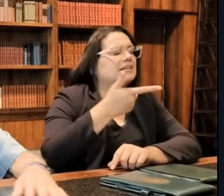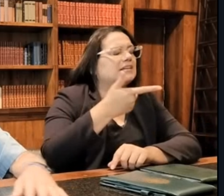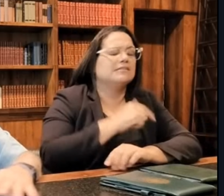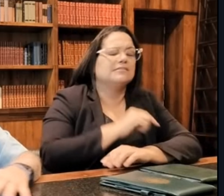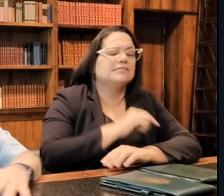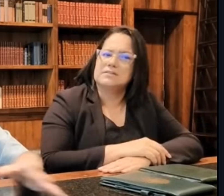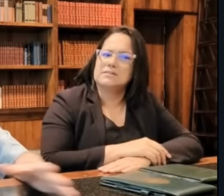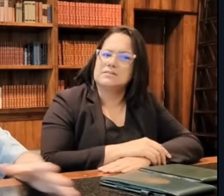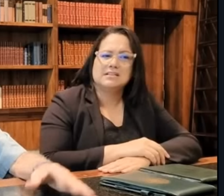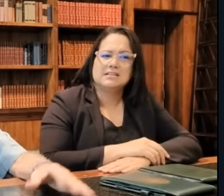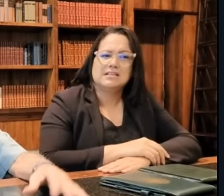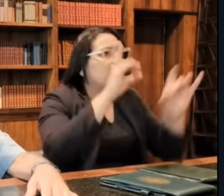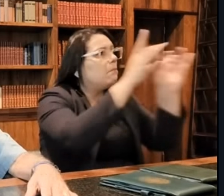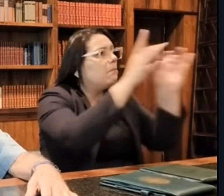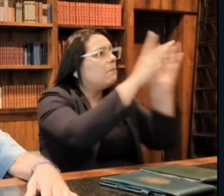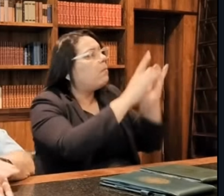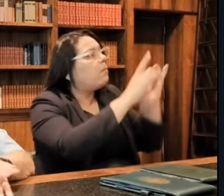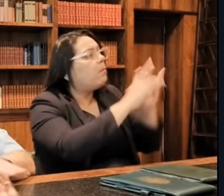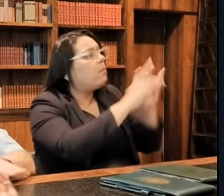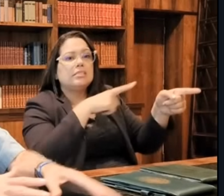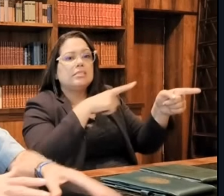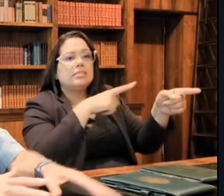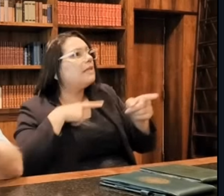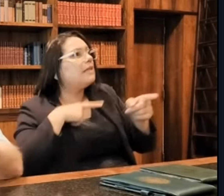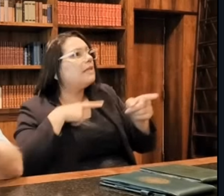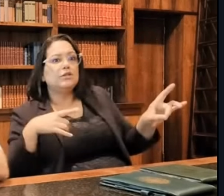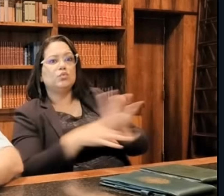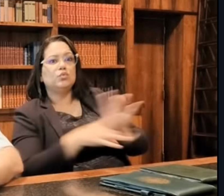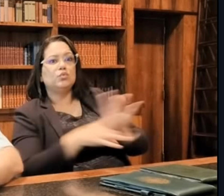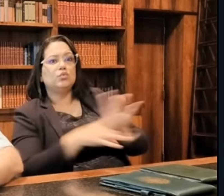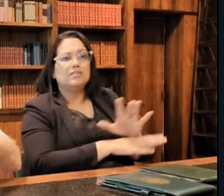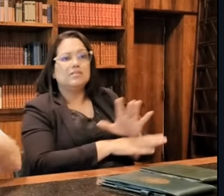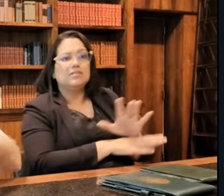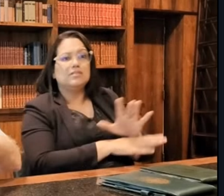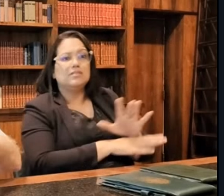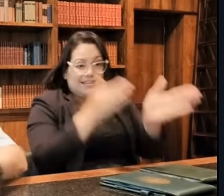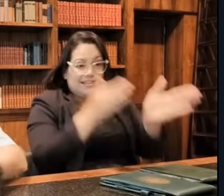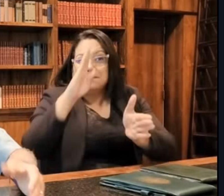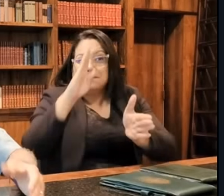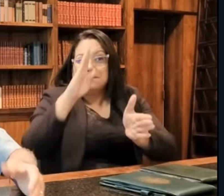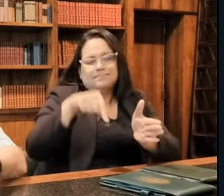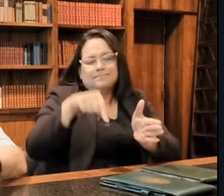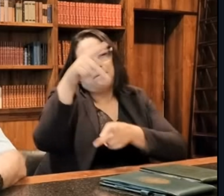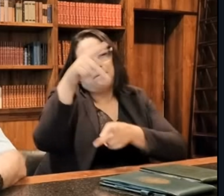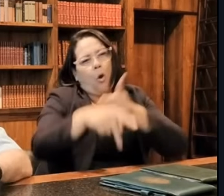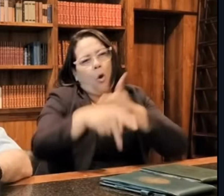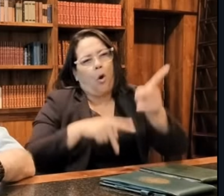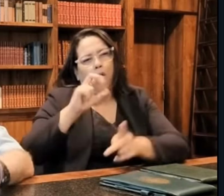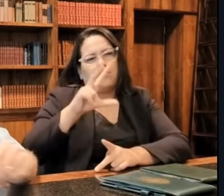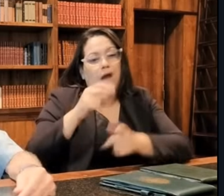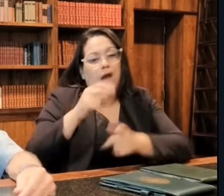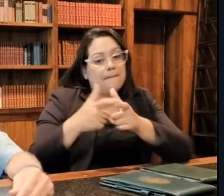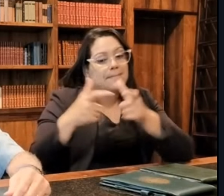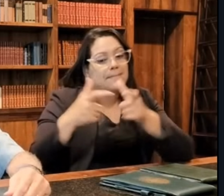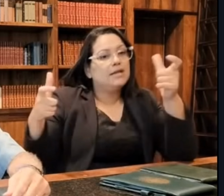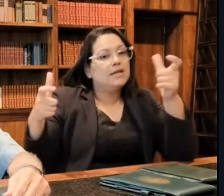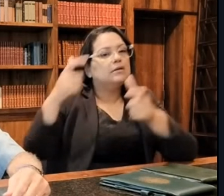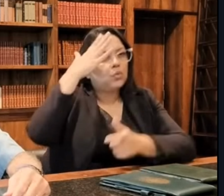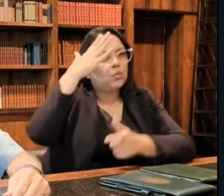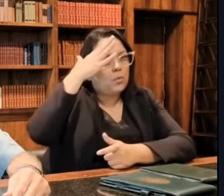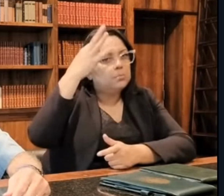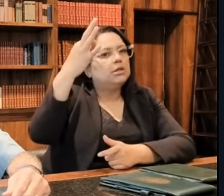O país tem tudo. Mais do que tudo, tem um povo cuja grande maioria tem o entendimento